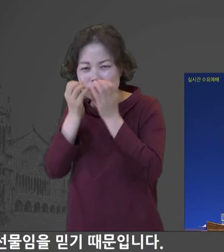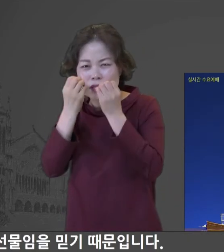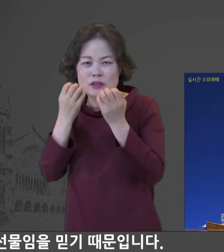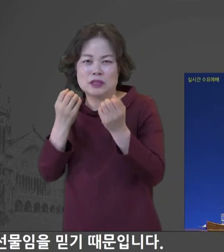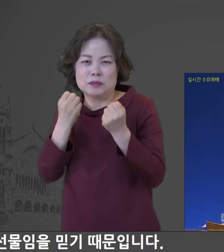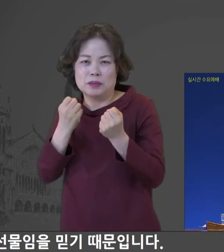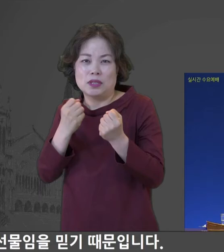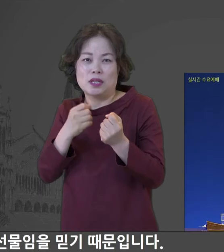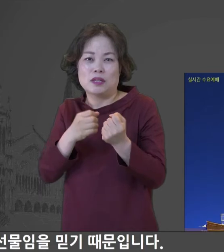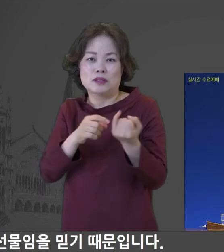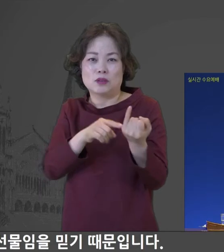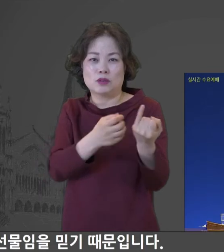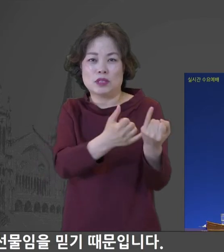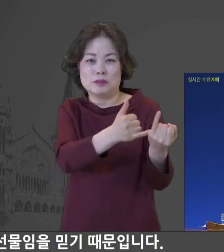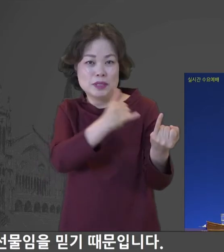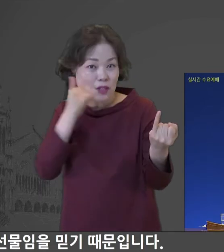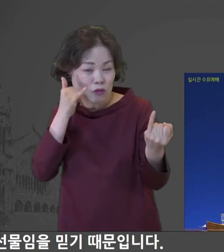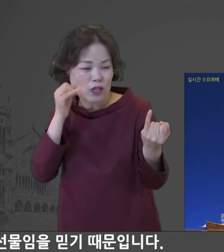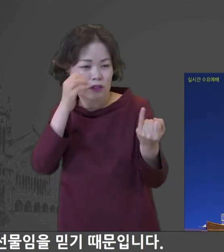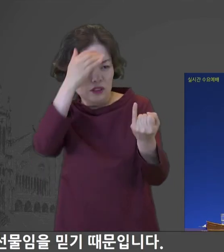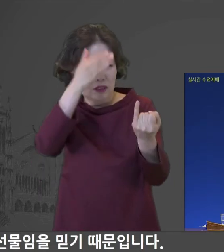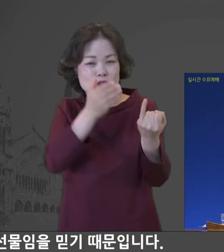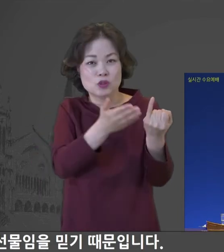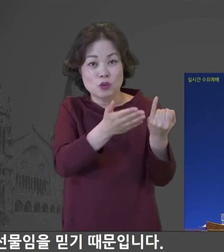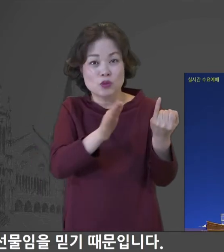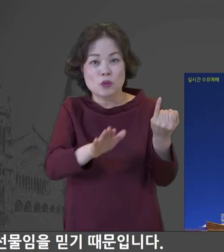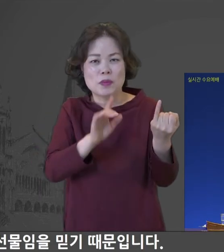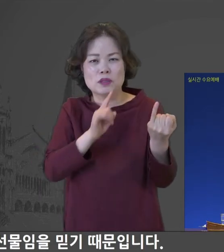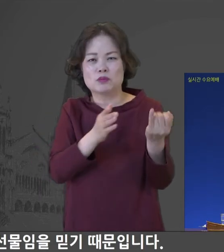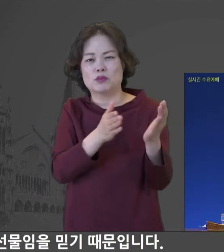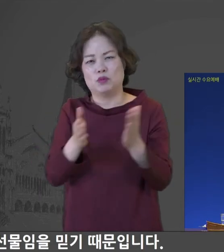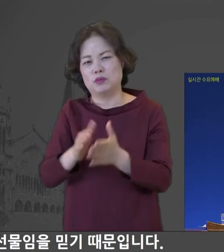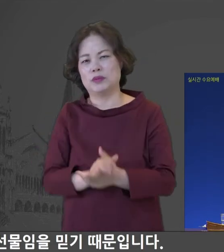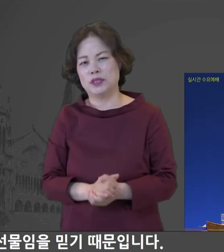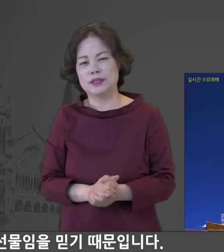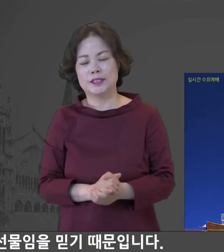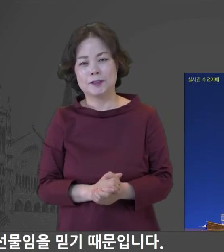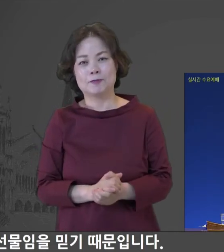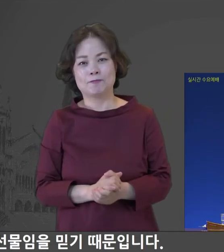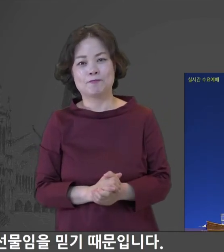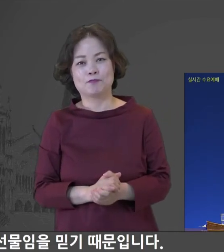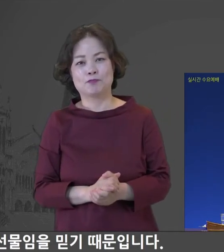힘을 내보겠습니다 라고 얘기를 하시더라고요. 그래서 제가 오늘 이 말씀을 또 준비를 했어서,